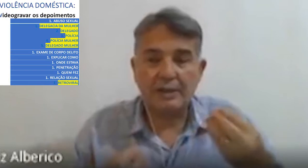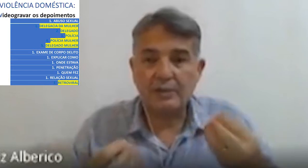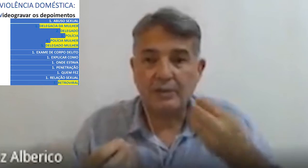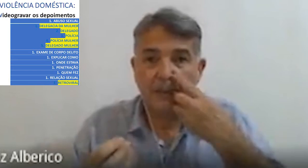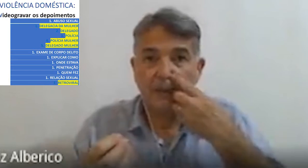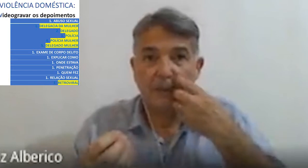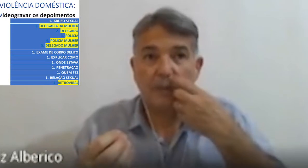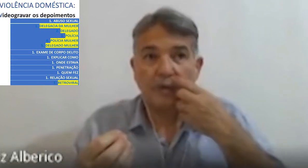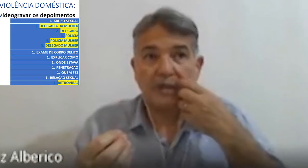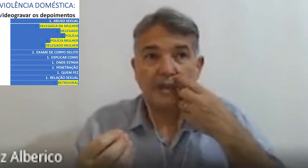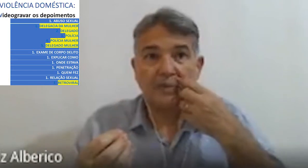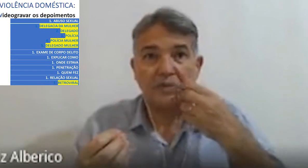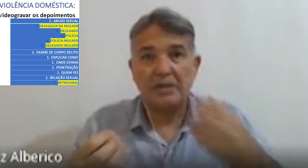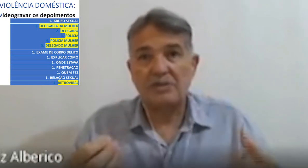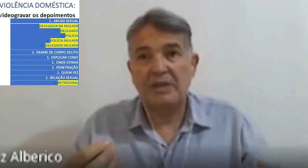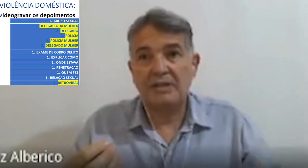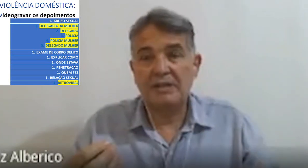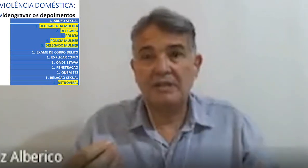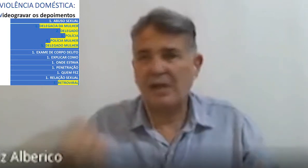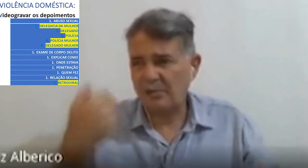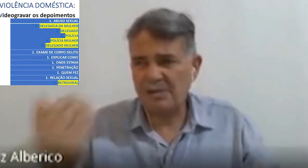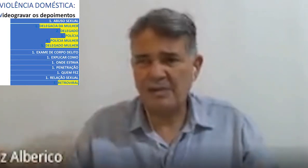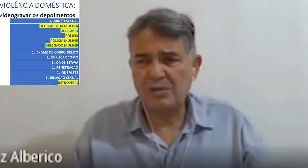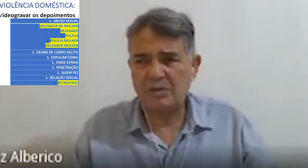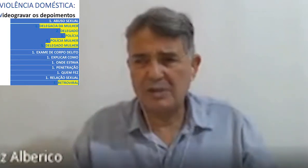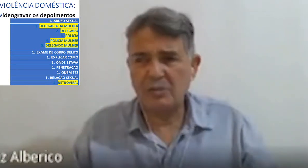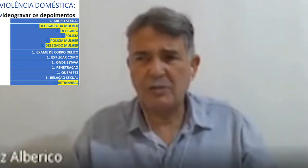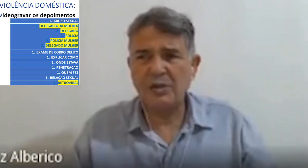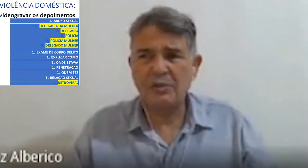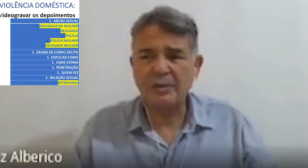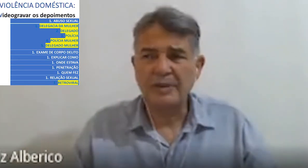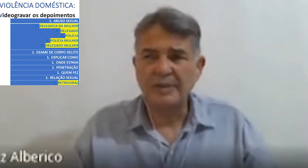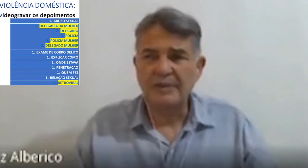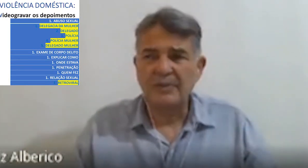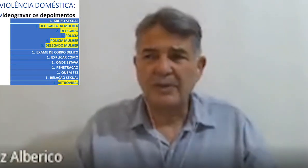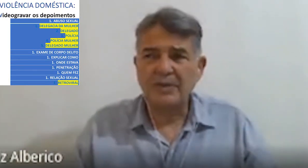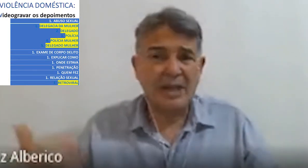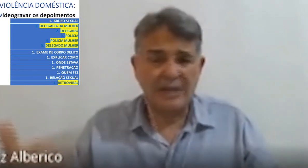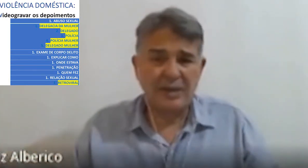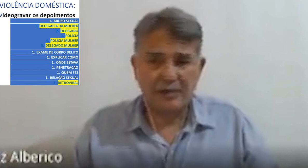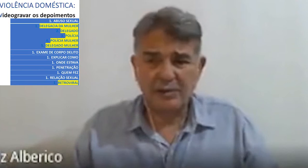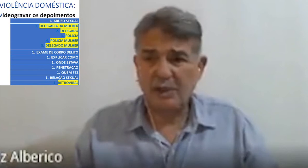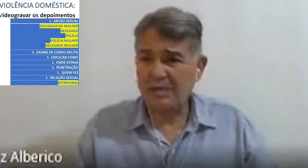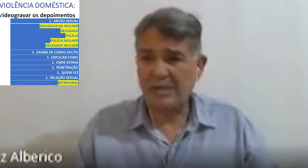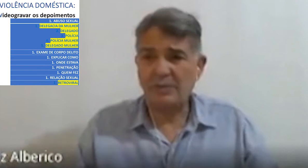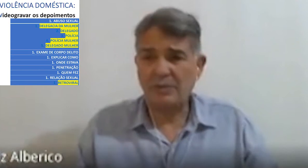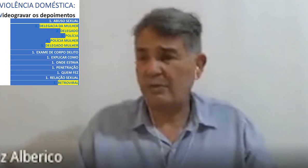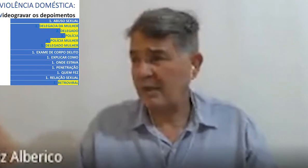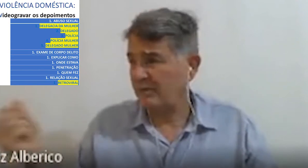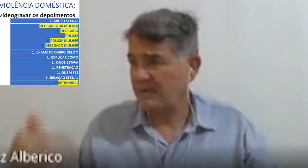cuidado, porque muitas vezes, já aconteceu uma situação comigo, de sala de aula, de eu dar um exemplo, vamos lá, vamos fazer